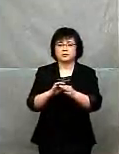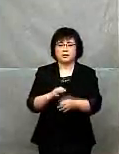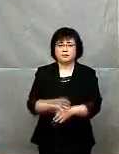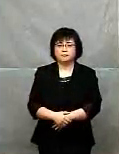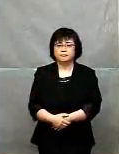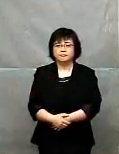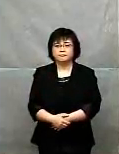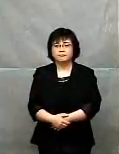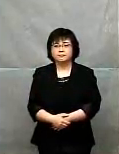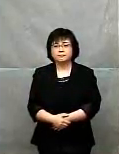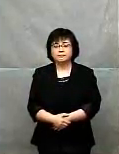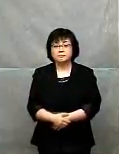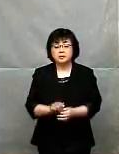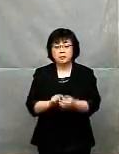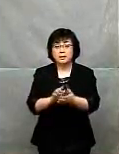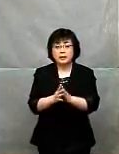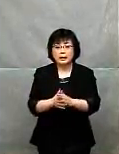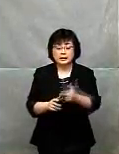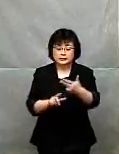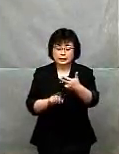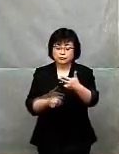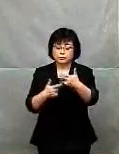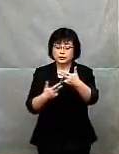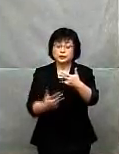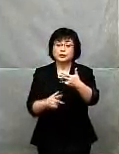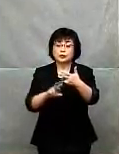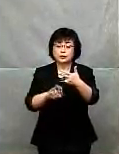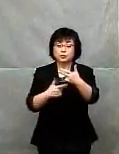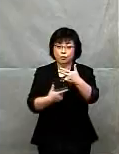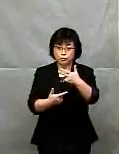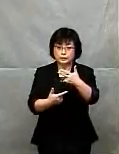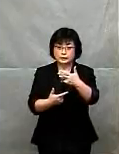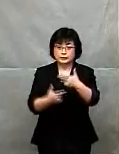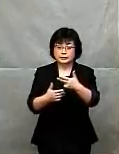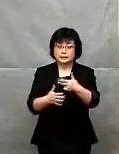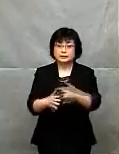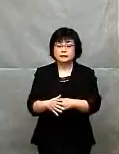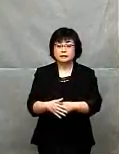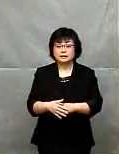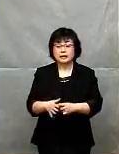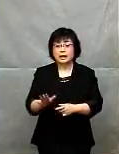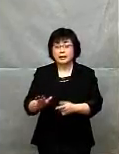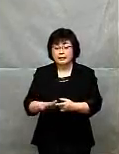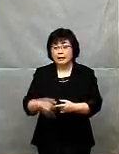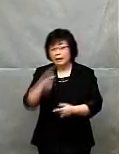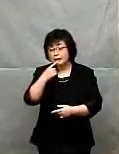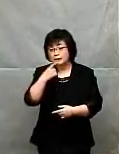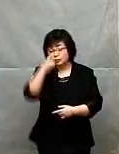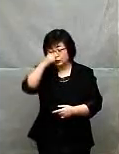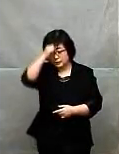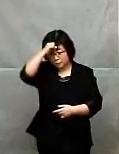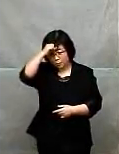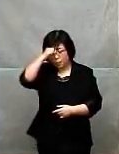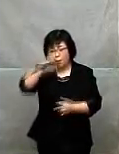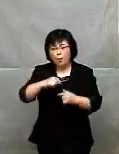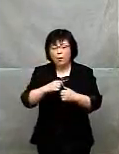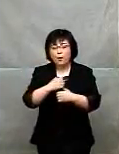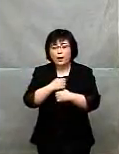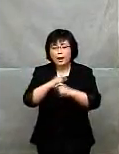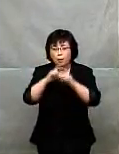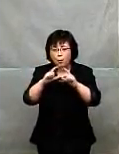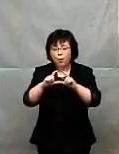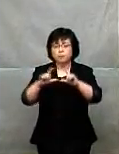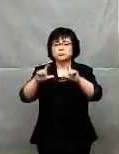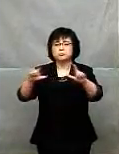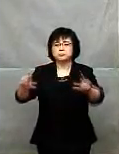。本県では7月の26日に手足口病警報を発令しました。